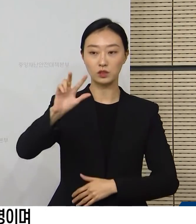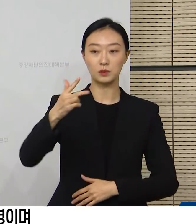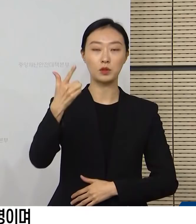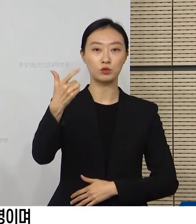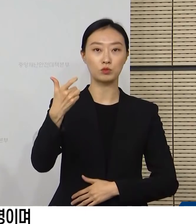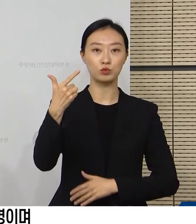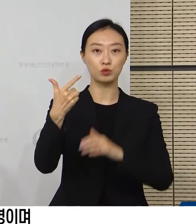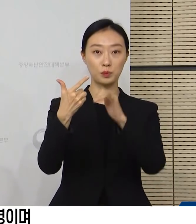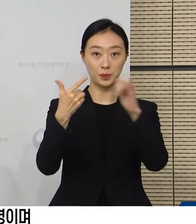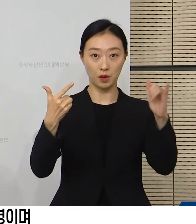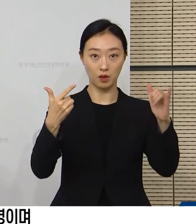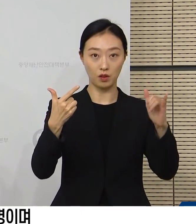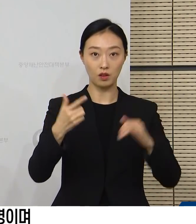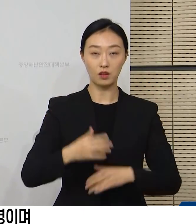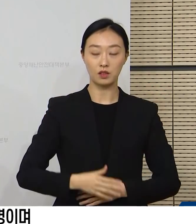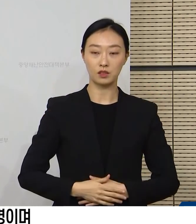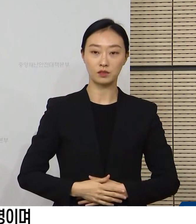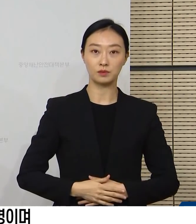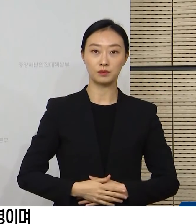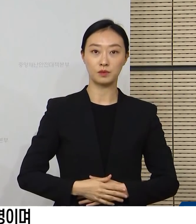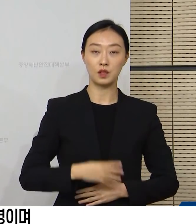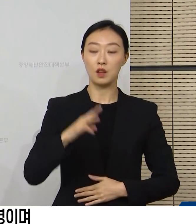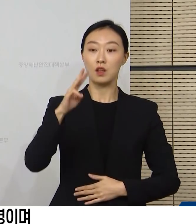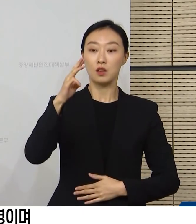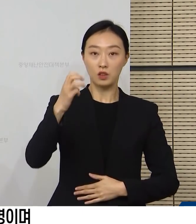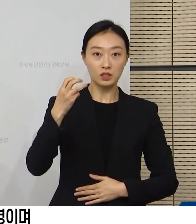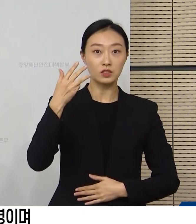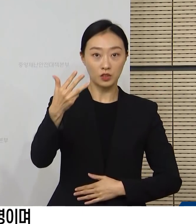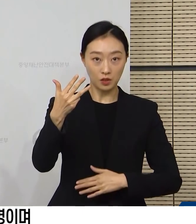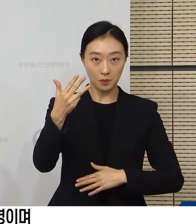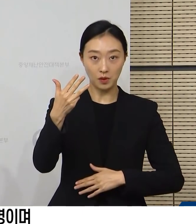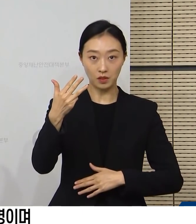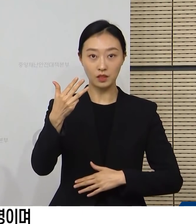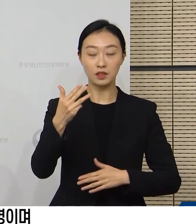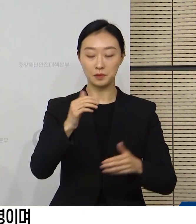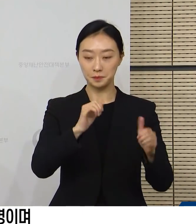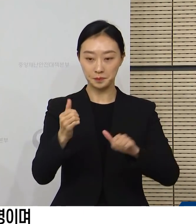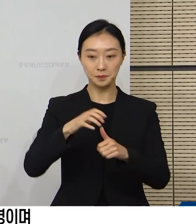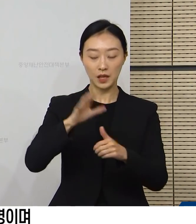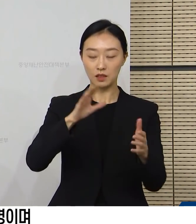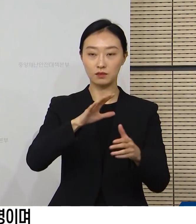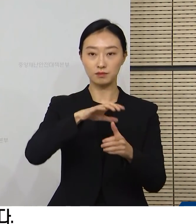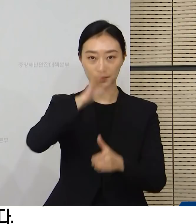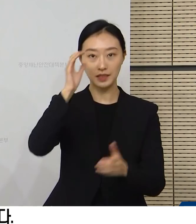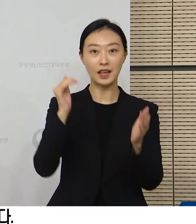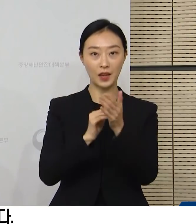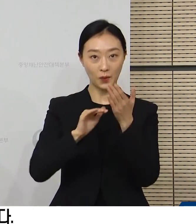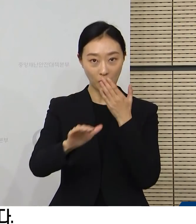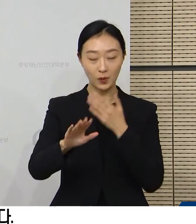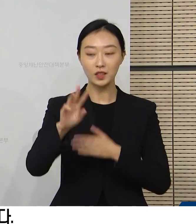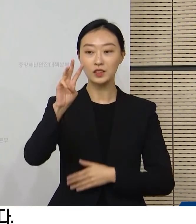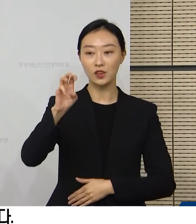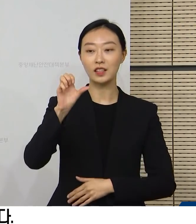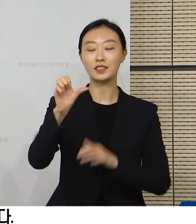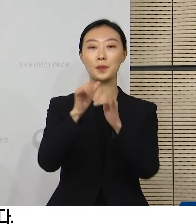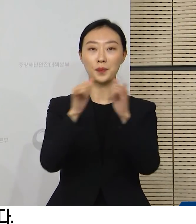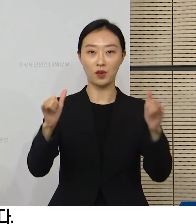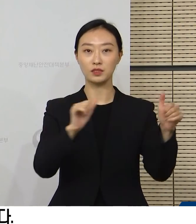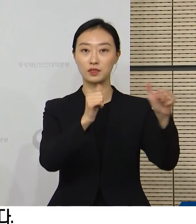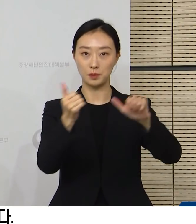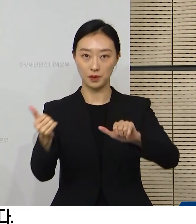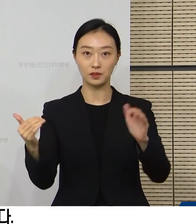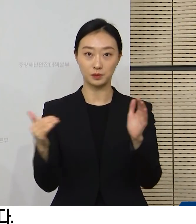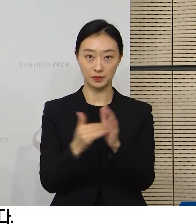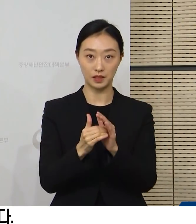5,766명이며 88명이 완치되어 격리 해제되었고 35분이 사망하셨습니다. 이는 진단검사